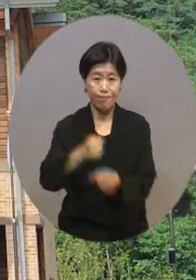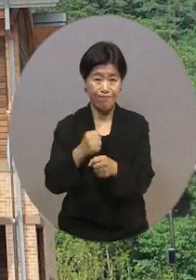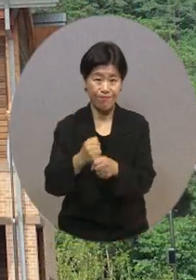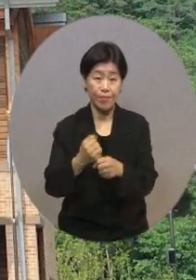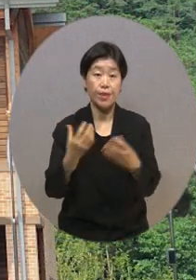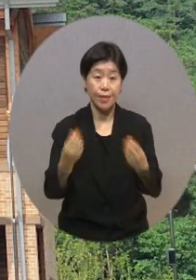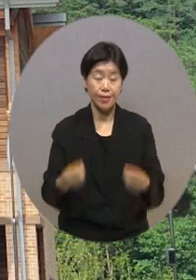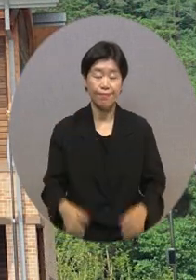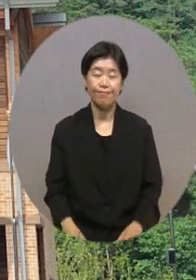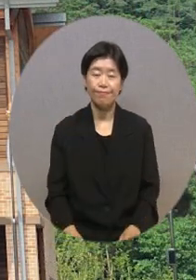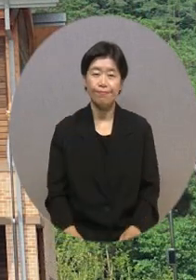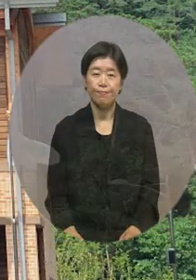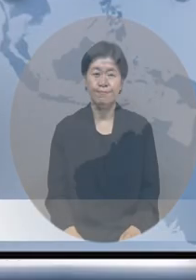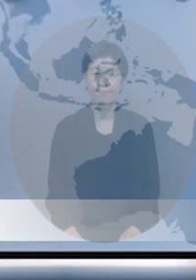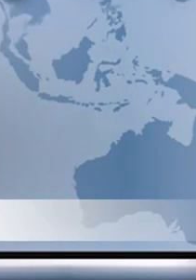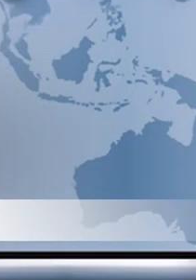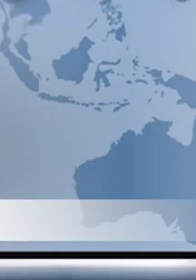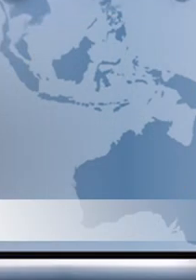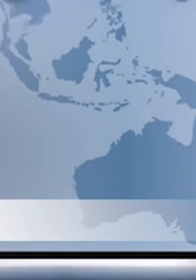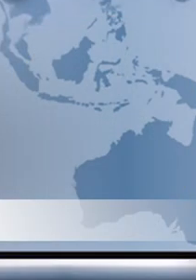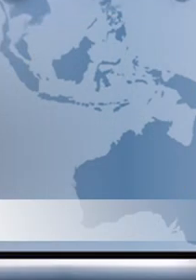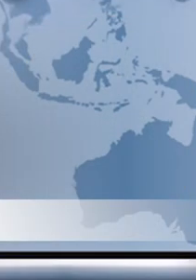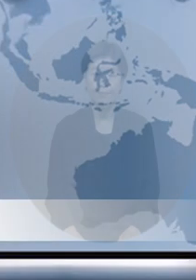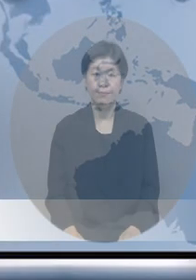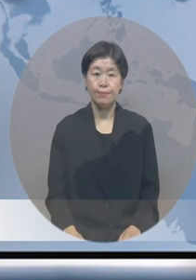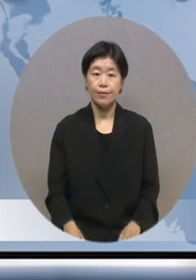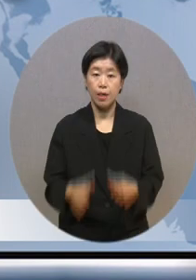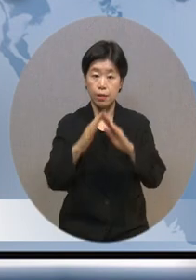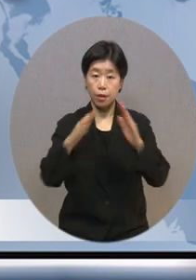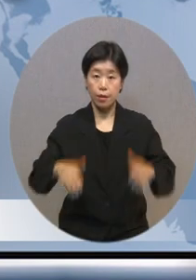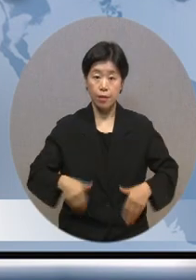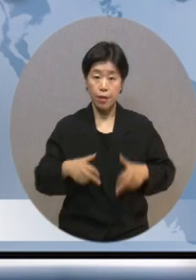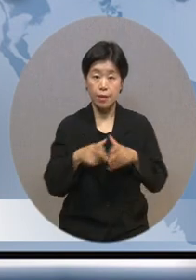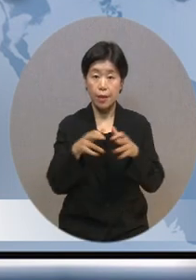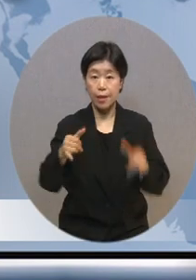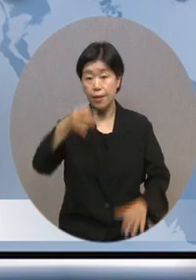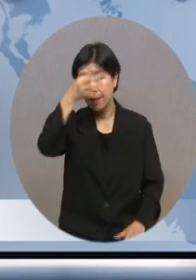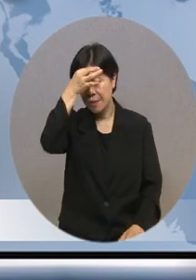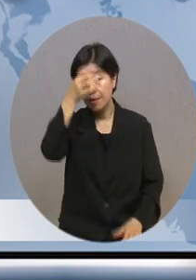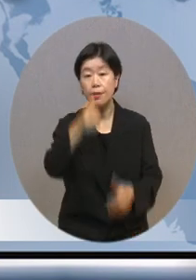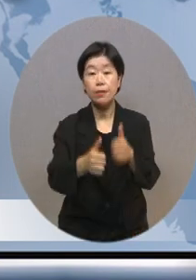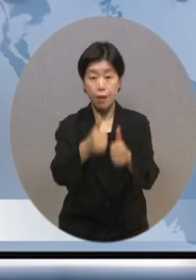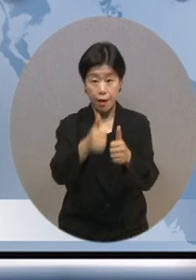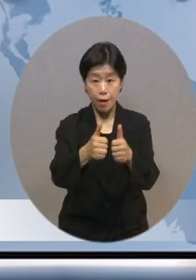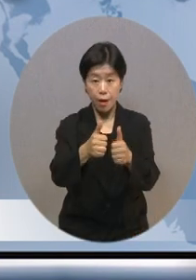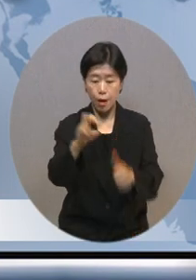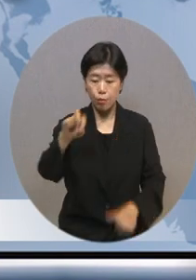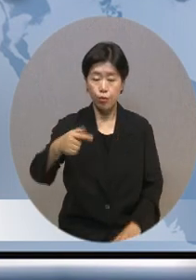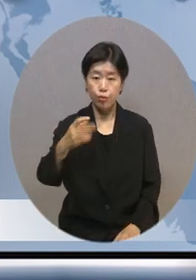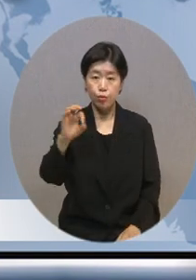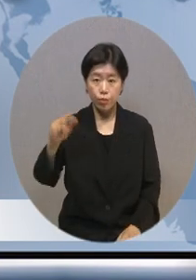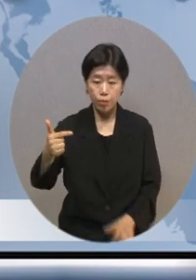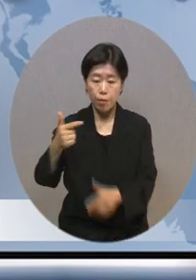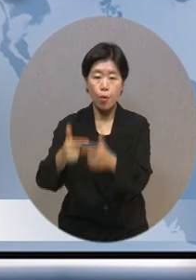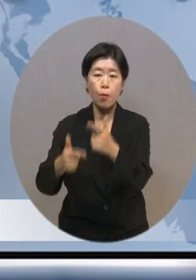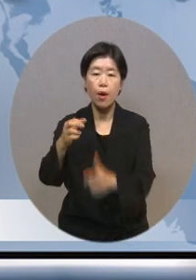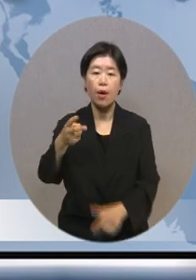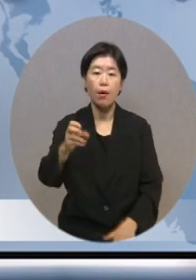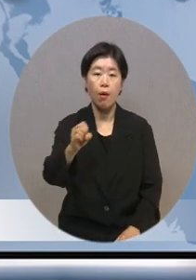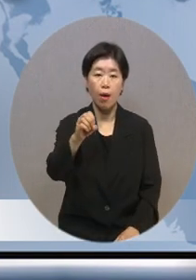뉴스 김재상입니다. 전라남도 장애인 기능경기대회가 무안과 목포,